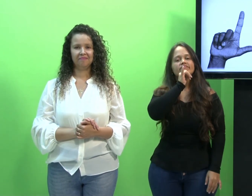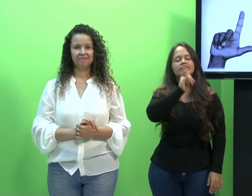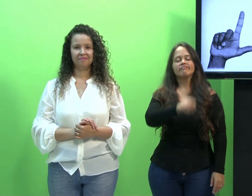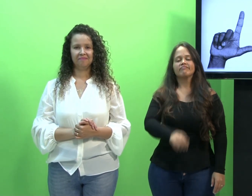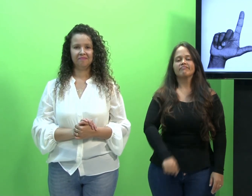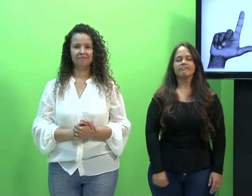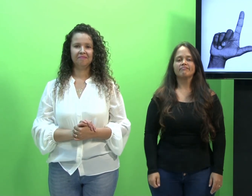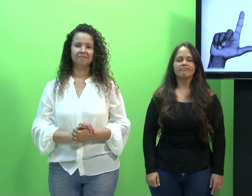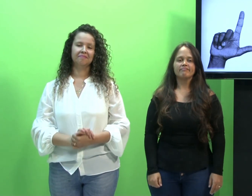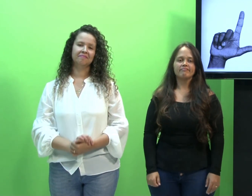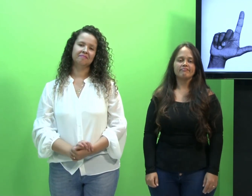Exemplos: